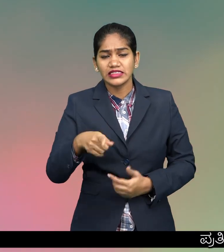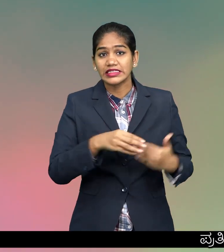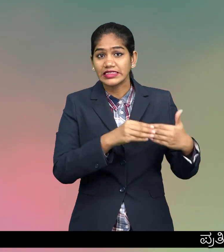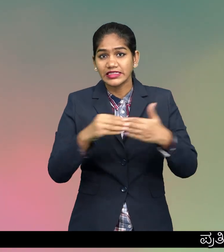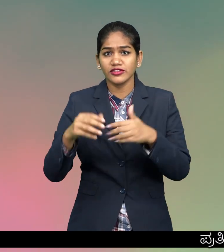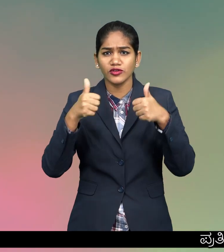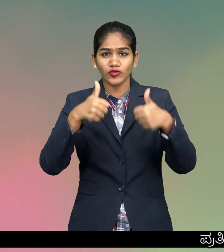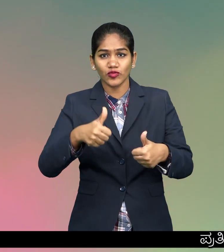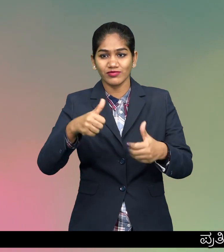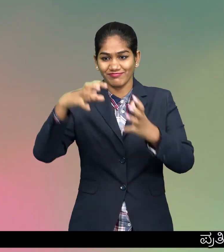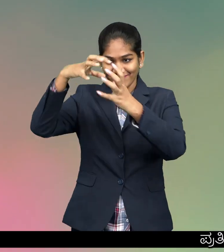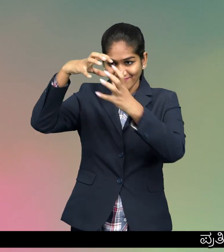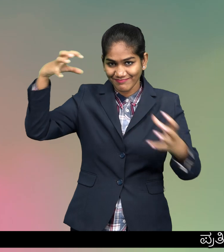ಪ್ರತಿಫಲಕವಾಗಿದೆ.